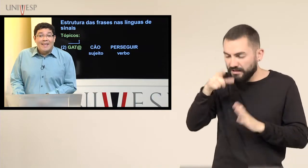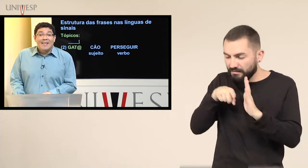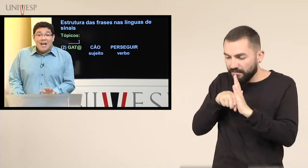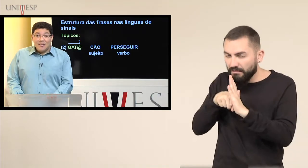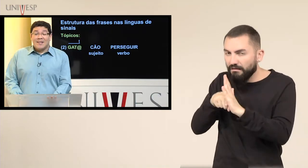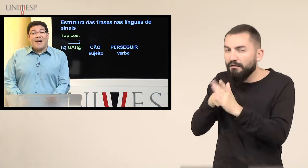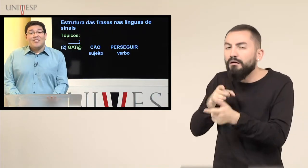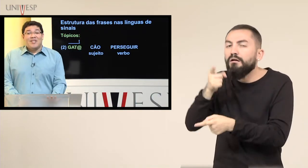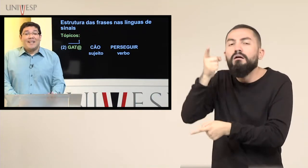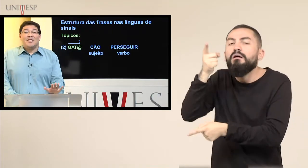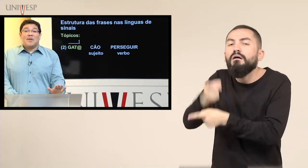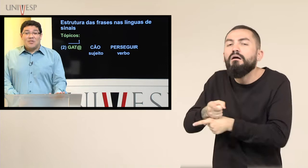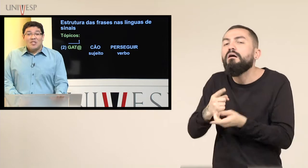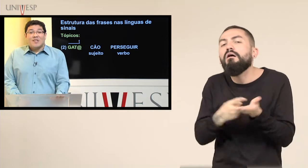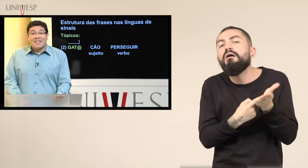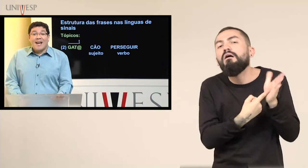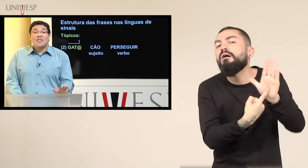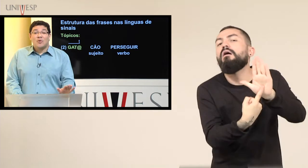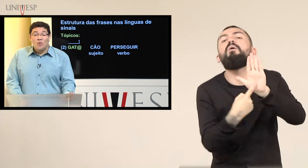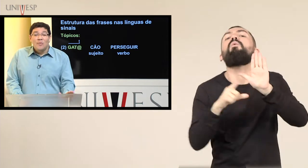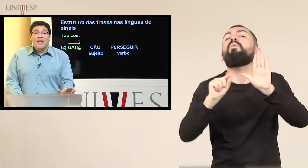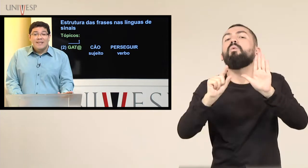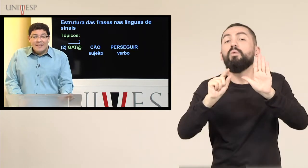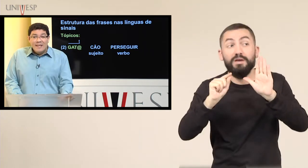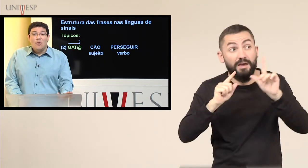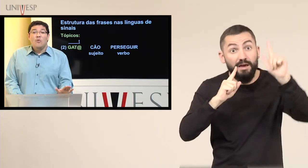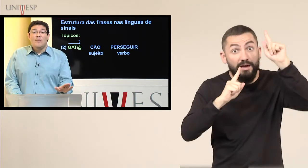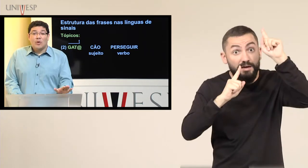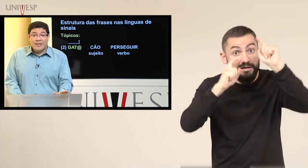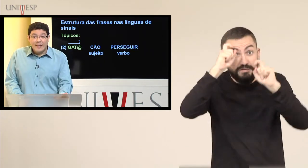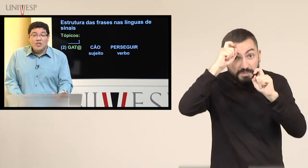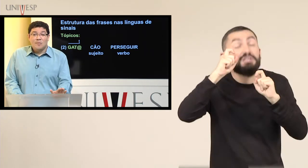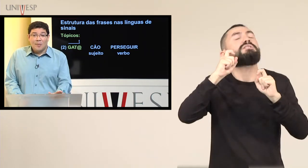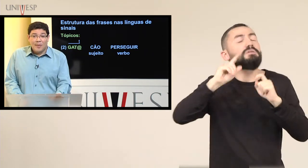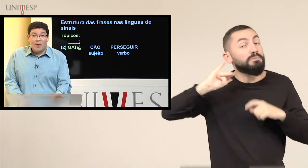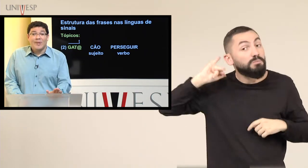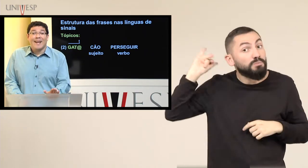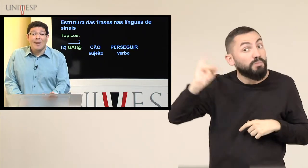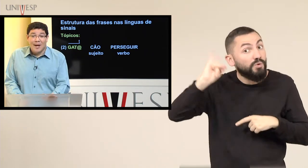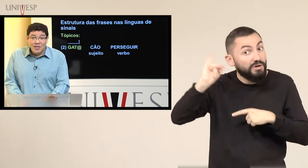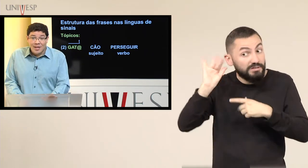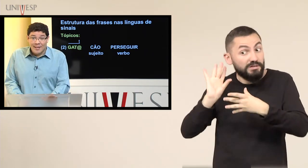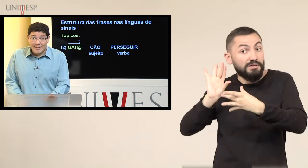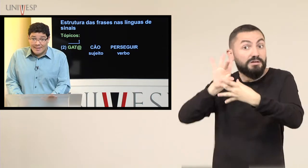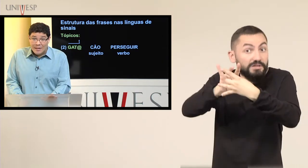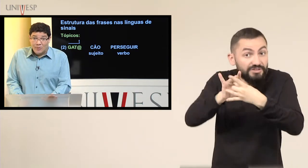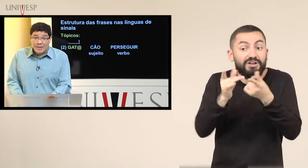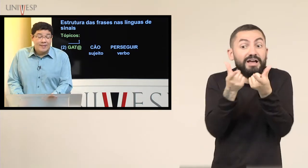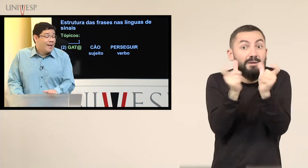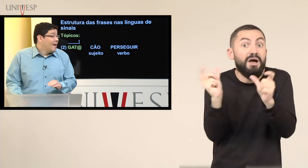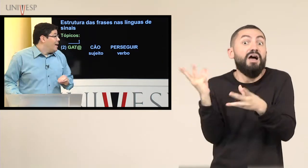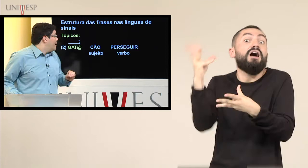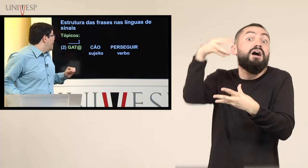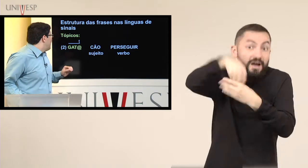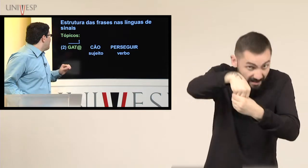é que, na verdade, as expressões faciais cumprem, sim, um importante papel na gramática dessas